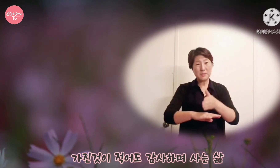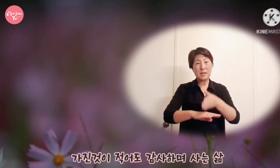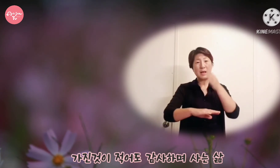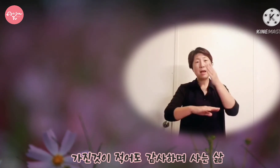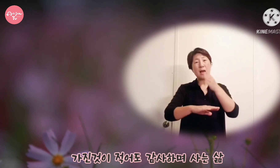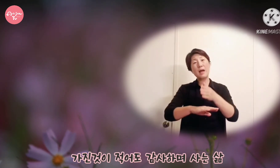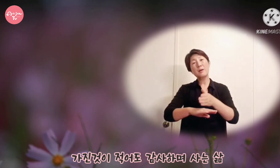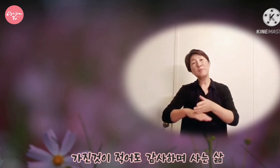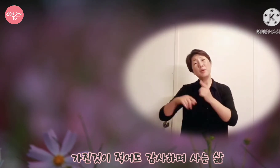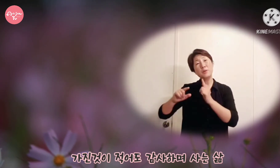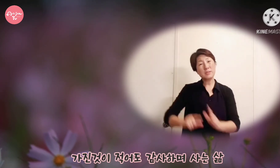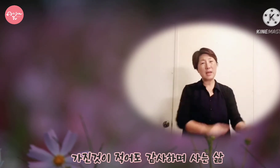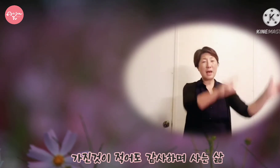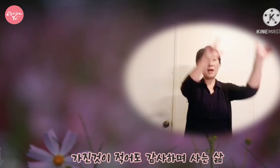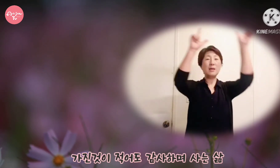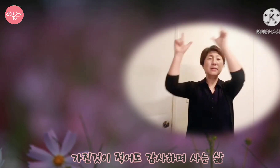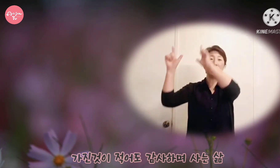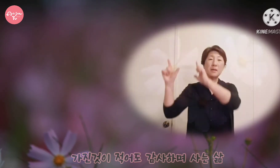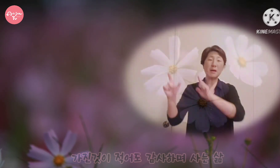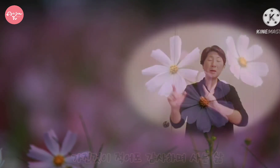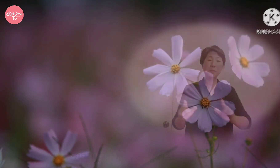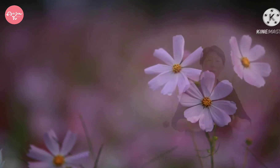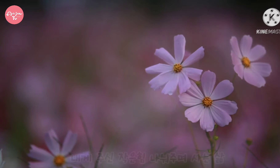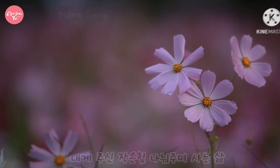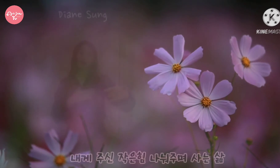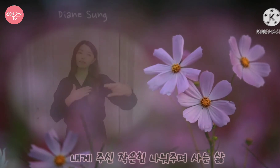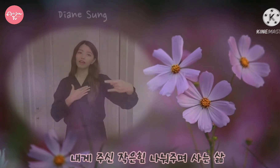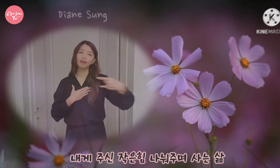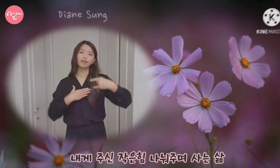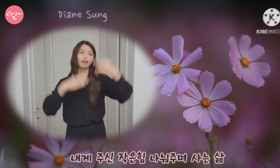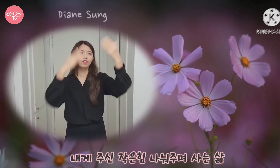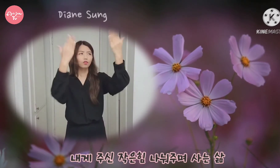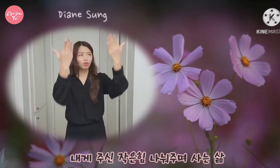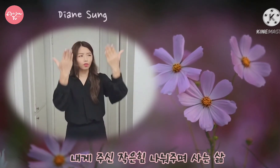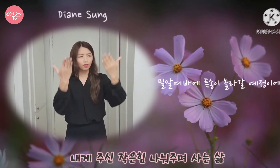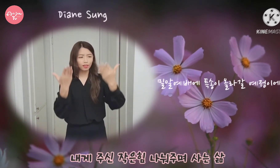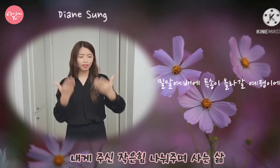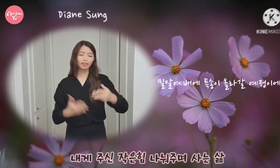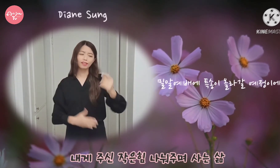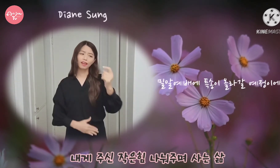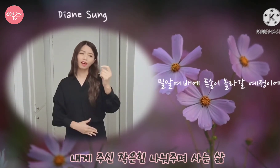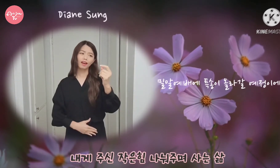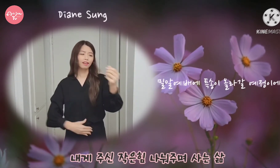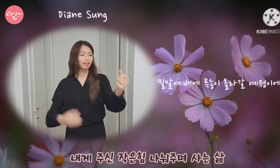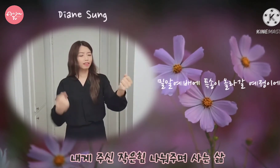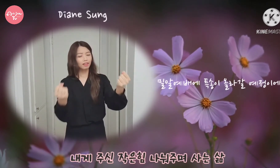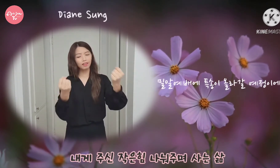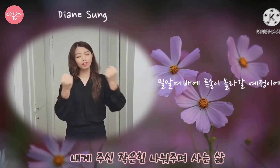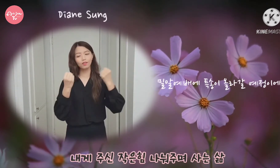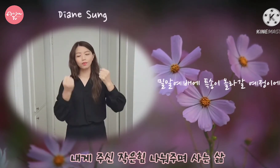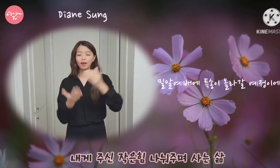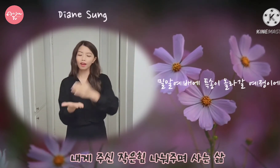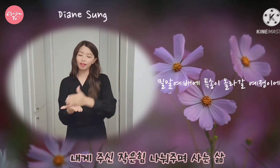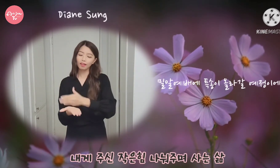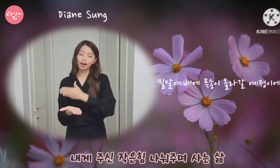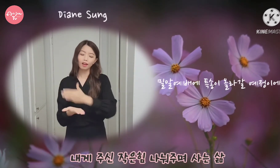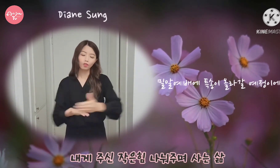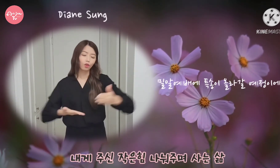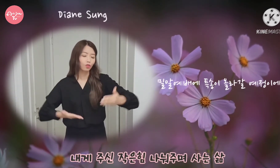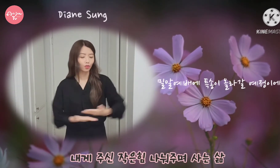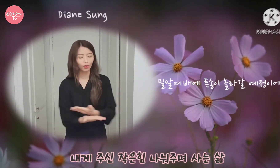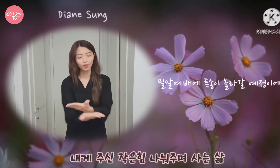해서 이렇게 올렸고요. 4월 13일에 미랄 예배에 이 특송이